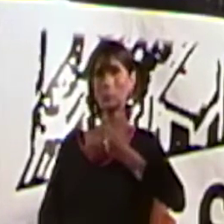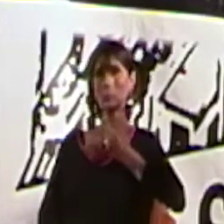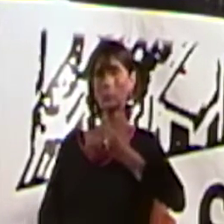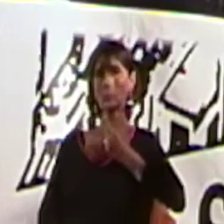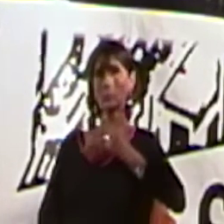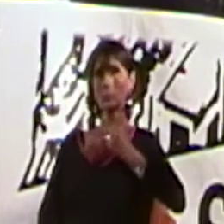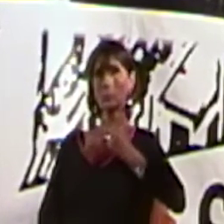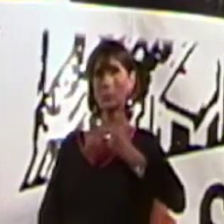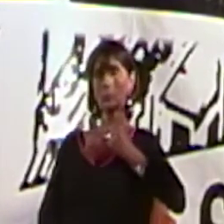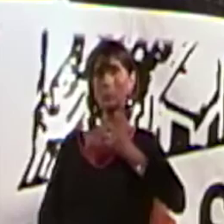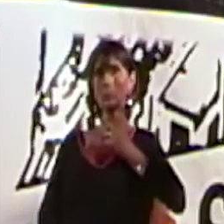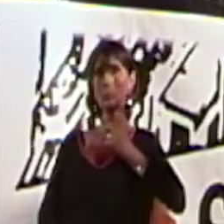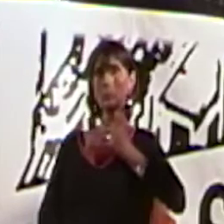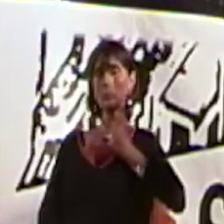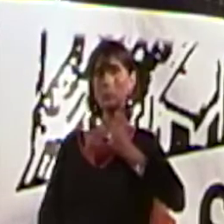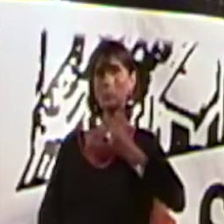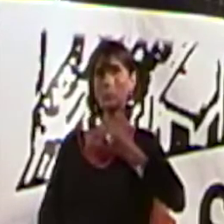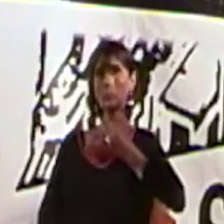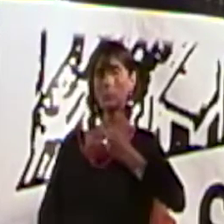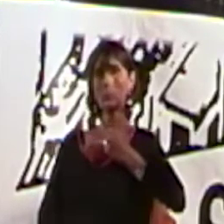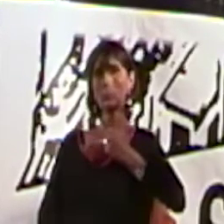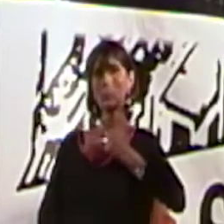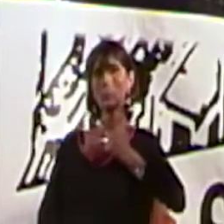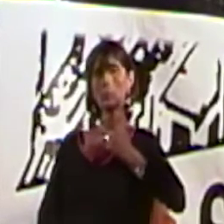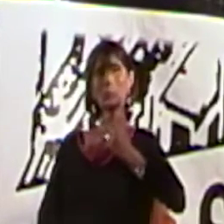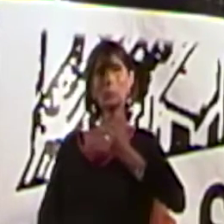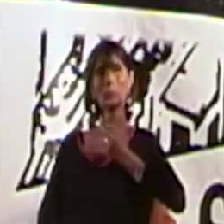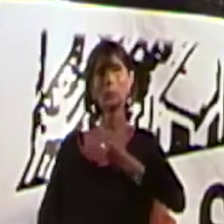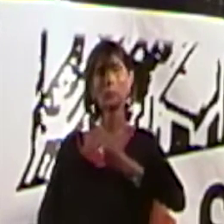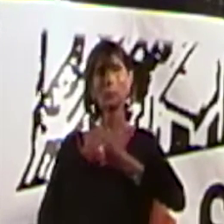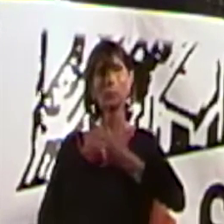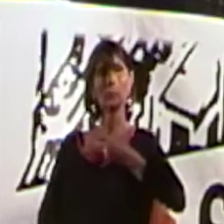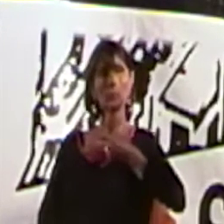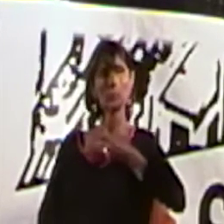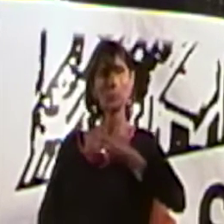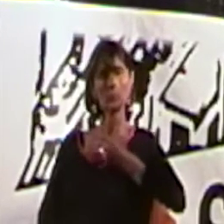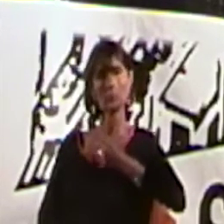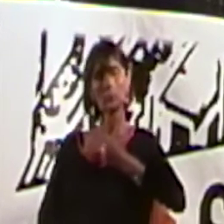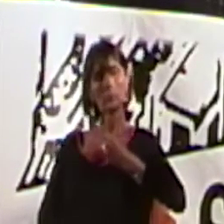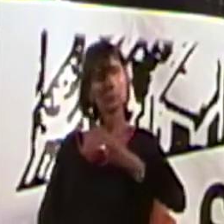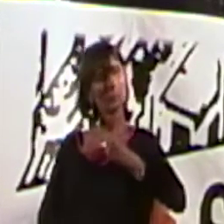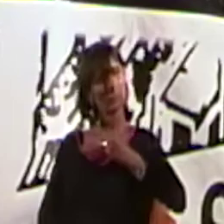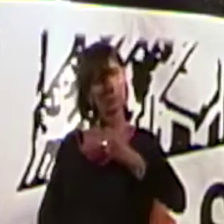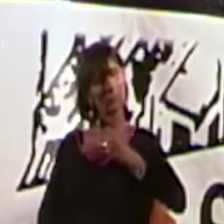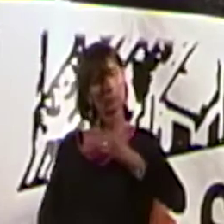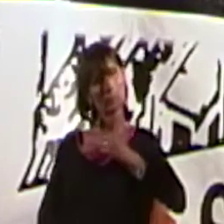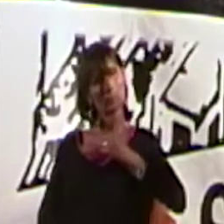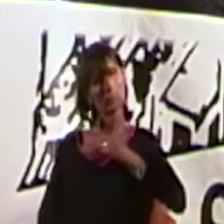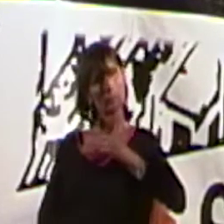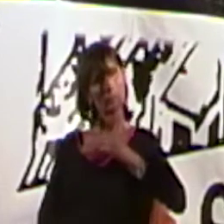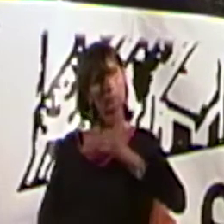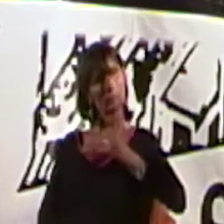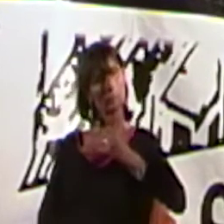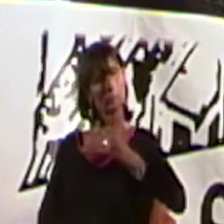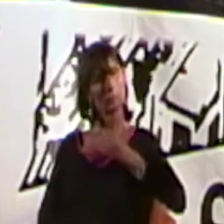cogner les manifestants révoltés par le troisième mémorandum. Deuxième élément, c'est que pour mener au bout ces mobilisations, qui mettront à